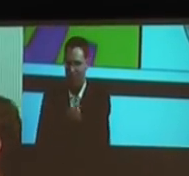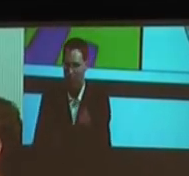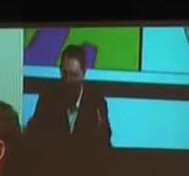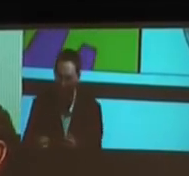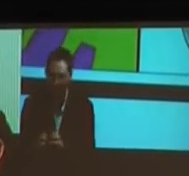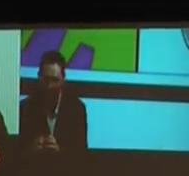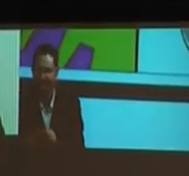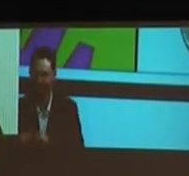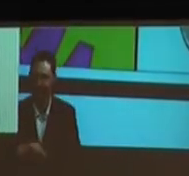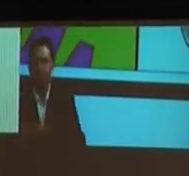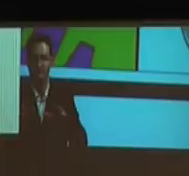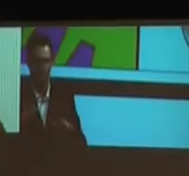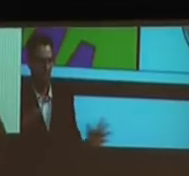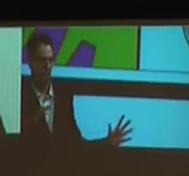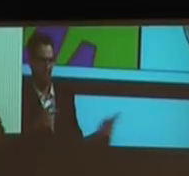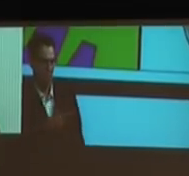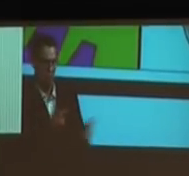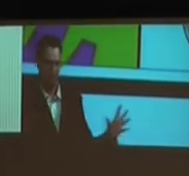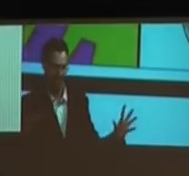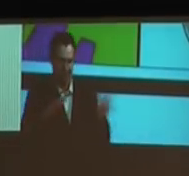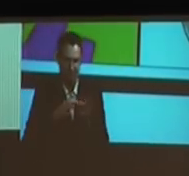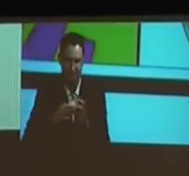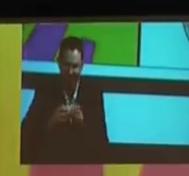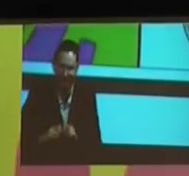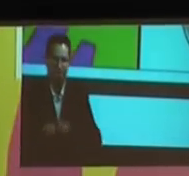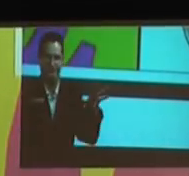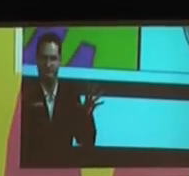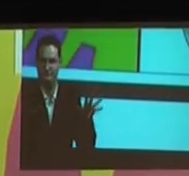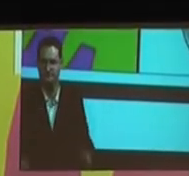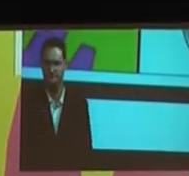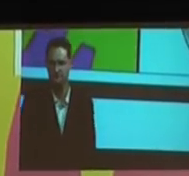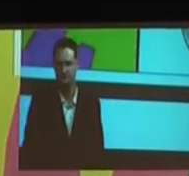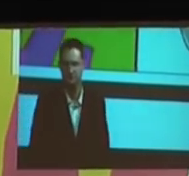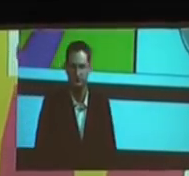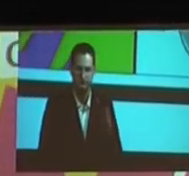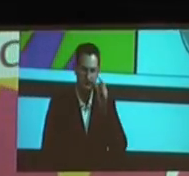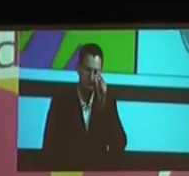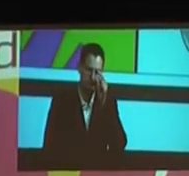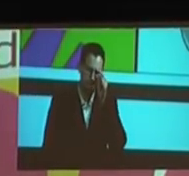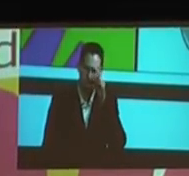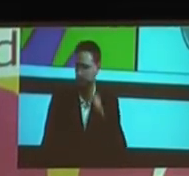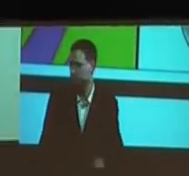muss auch da ein positives Bild schaffen, damit eine Ausgewogenheit im Medienbereich auch stattfindet.